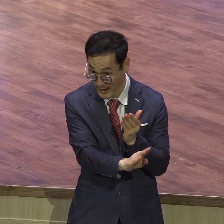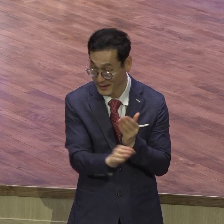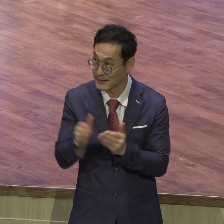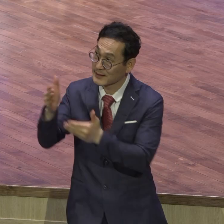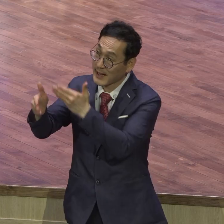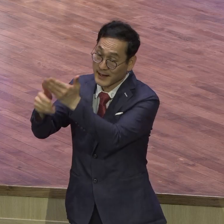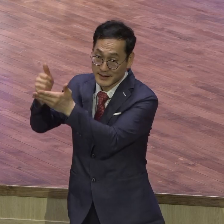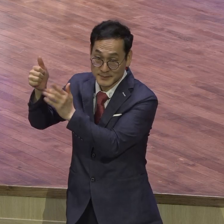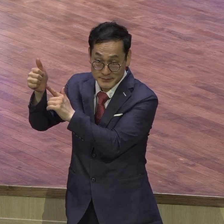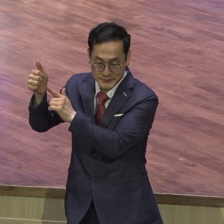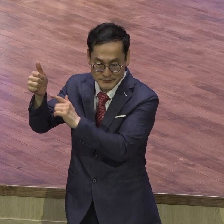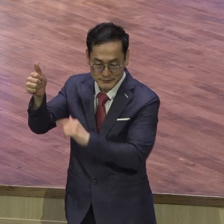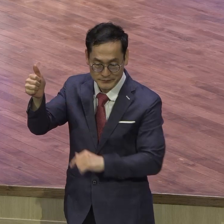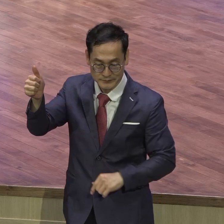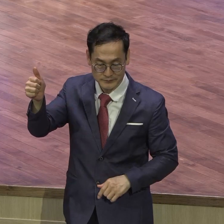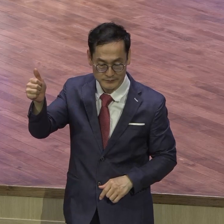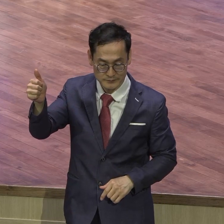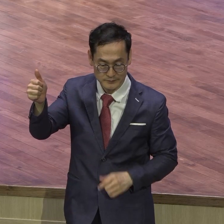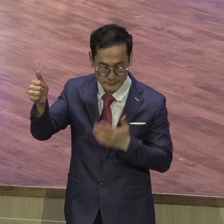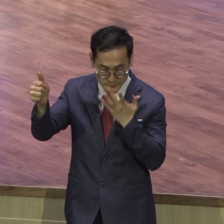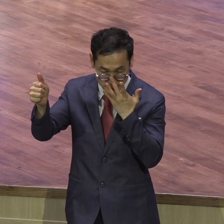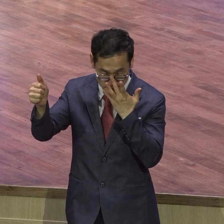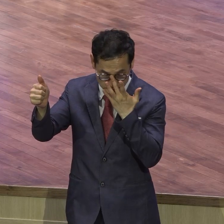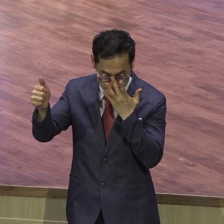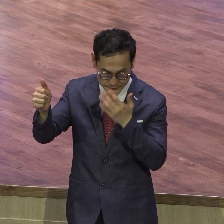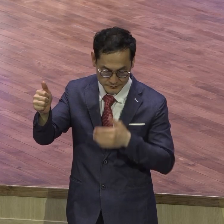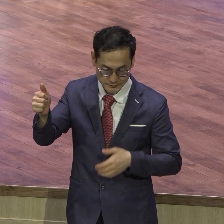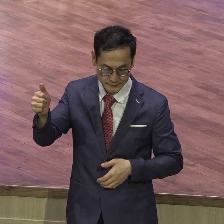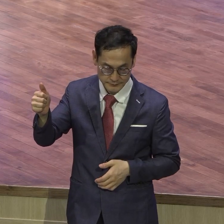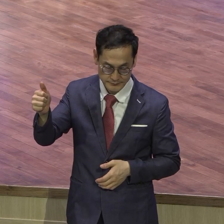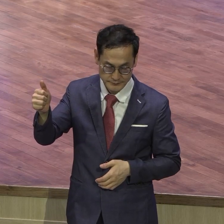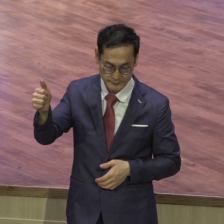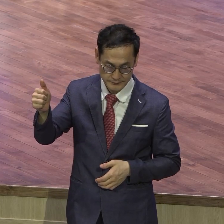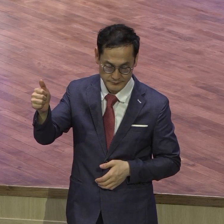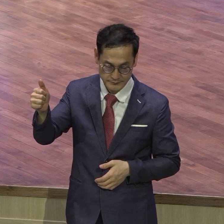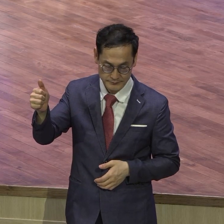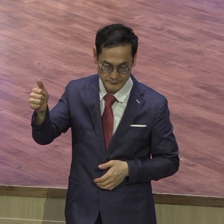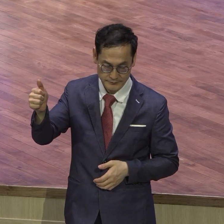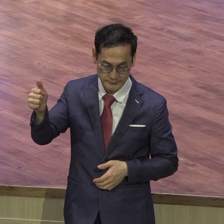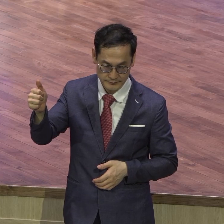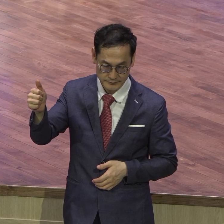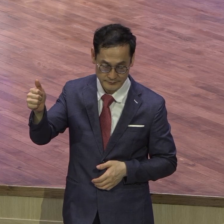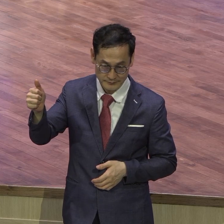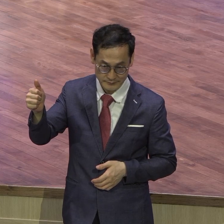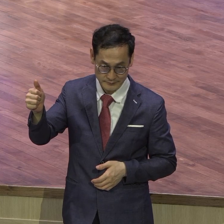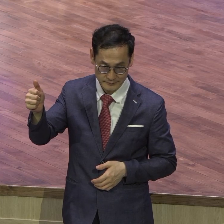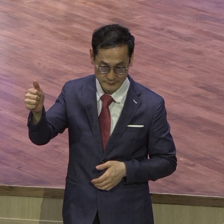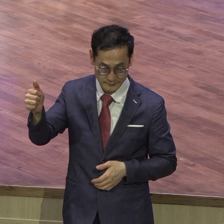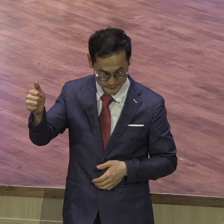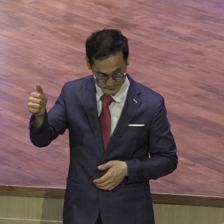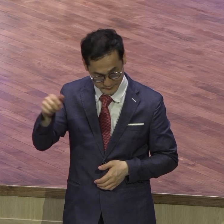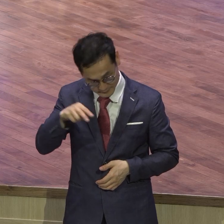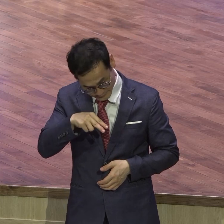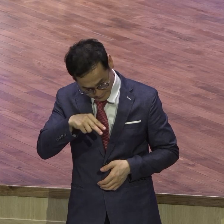여호와께서 명령하시도록 되었음을 보고 이스라엘 백성들을 축복합니다 그리고